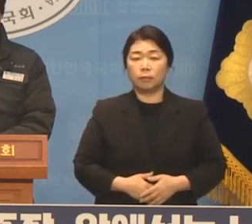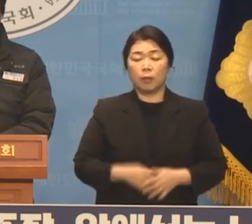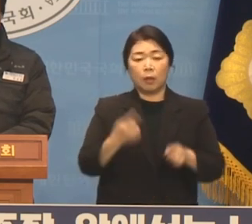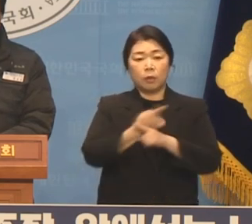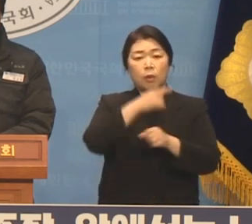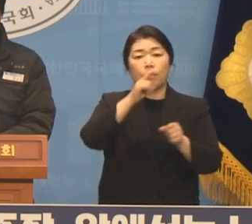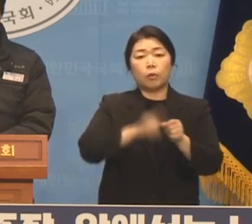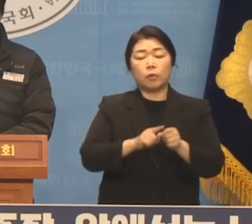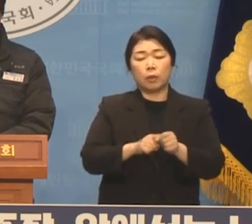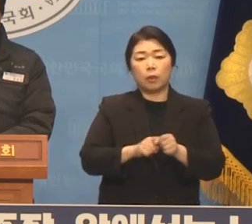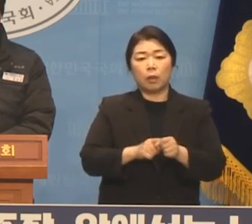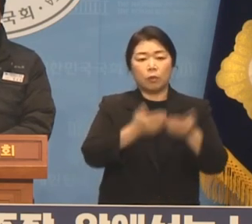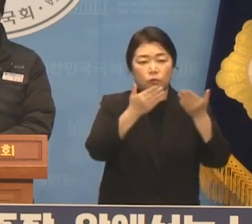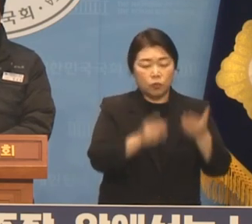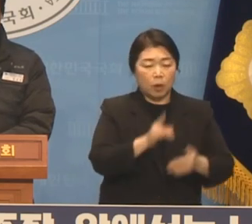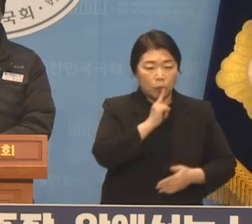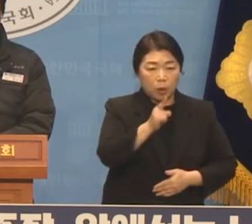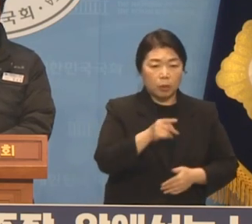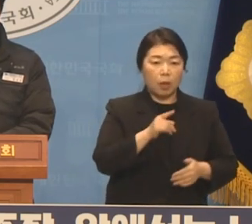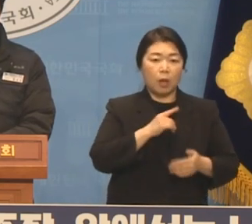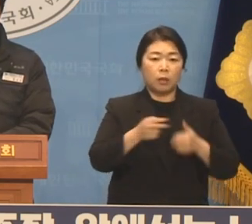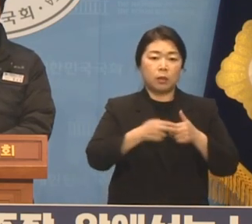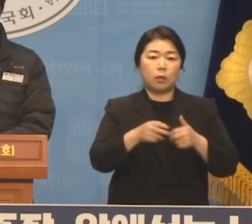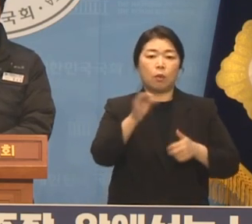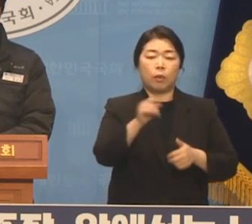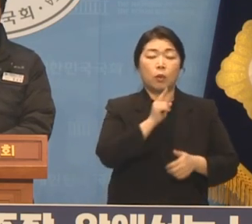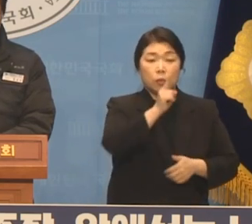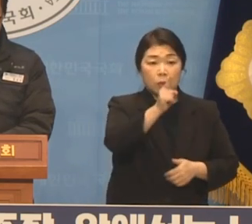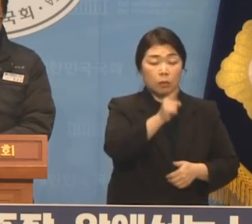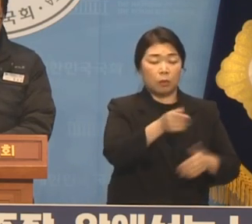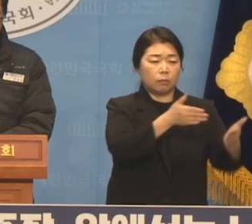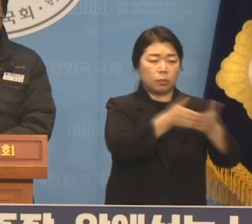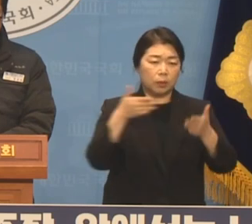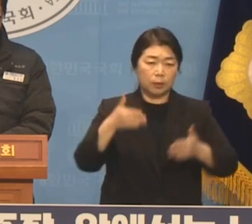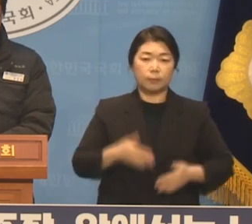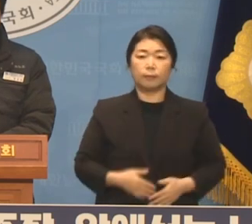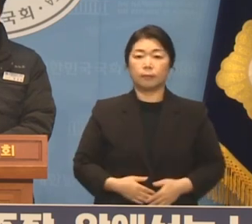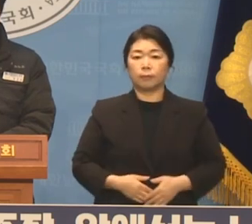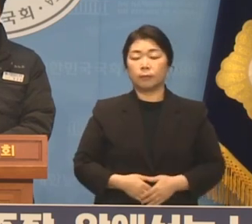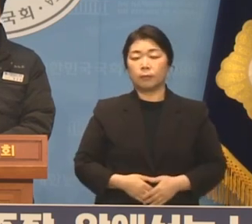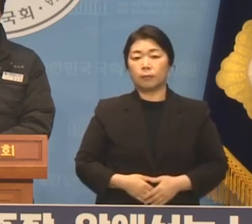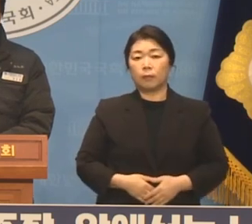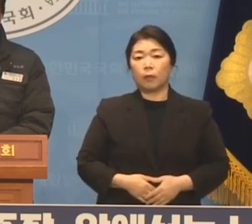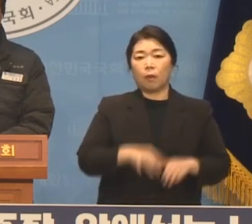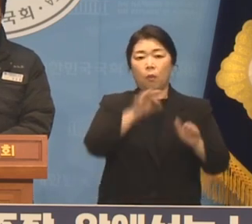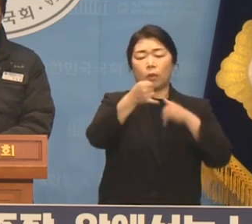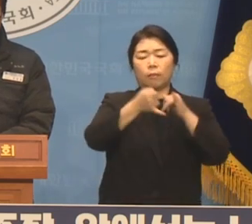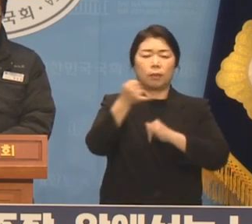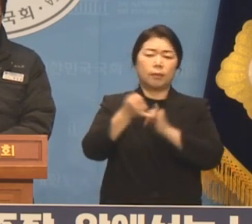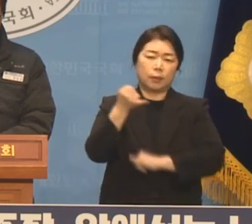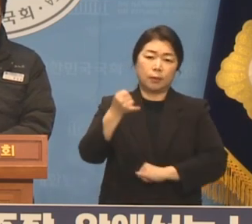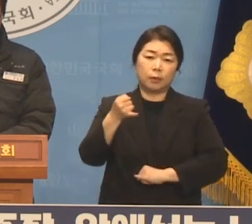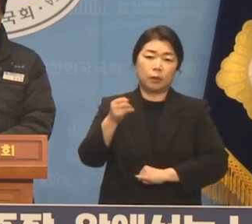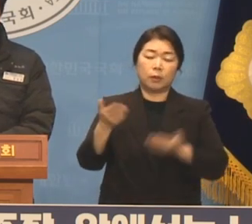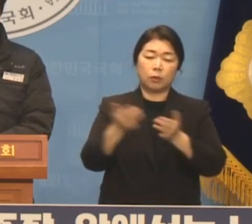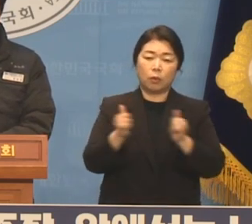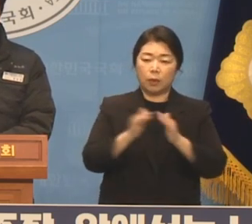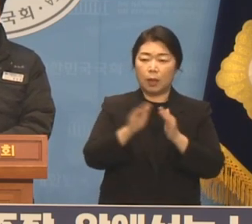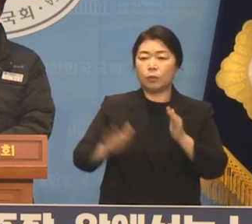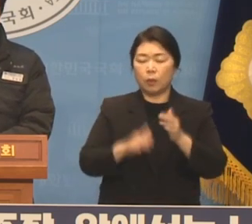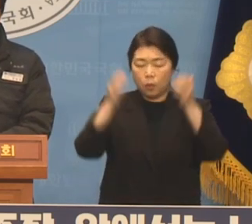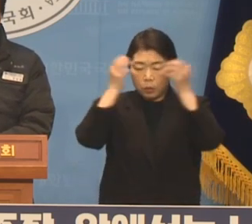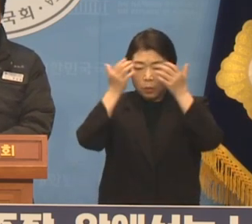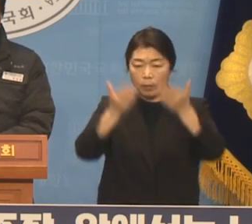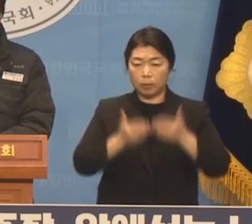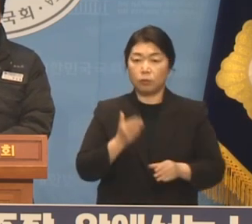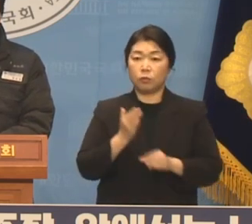목적의 유급 휴가와 진료비 요청도 거부하고 있습니다. 밀린 임금으로 직원과 가족들이